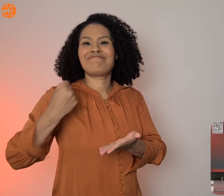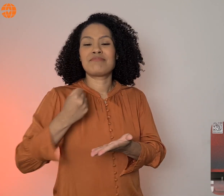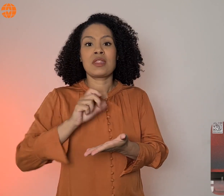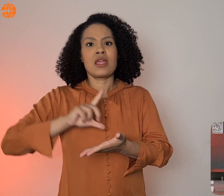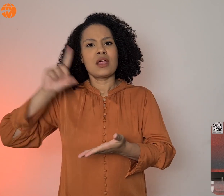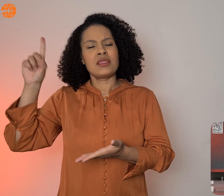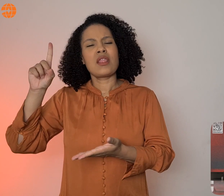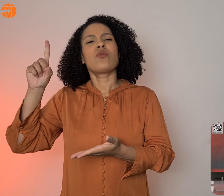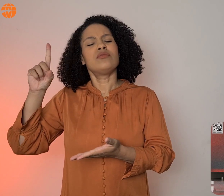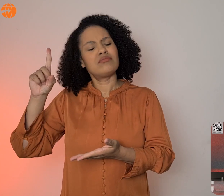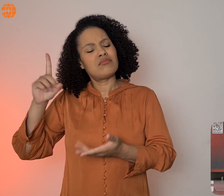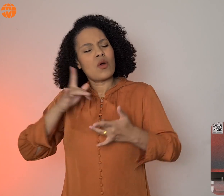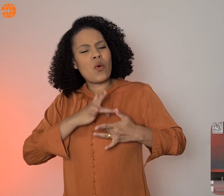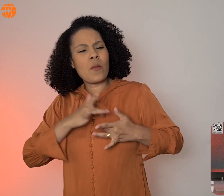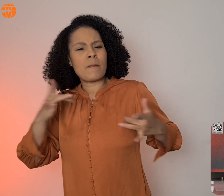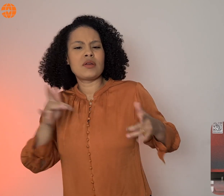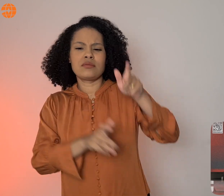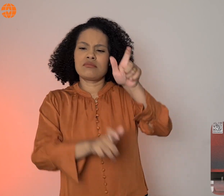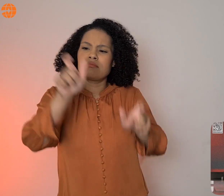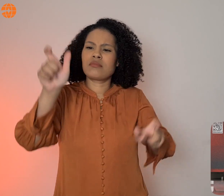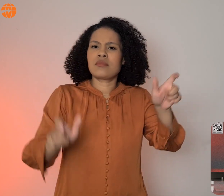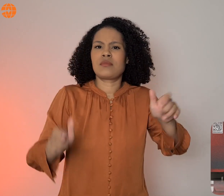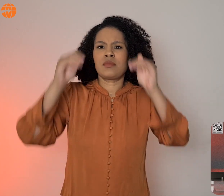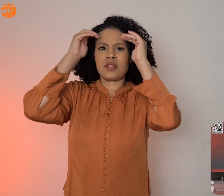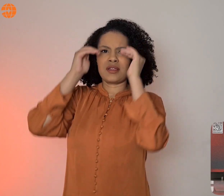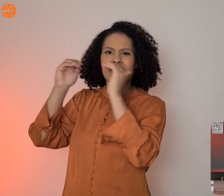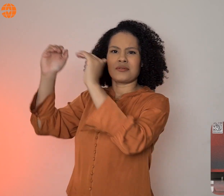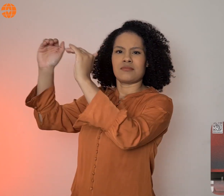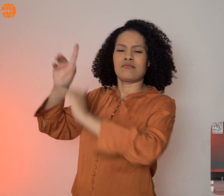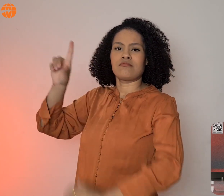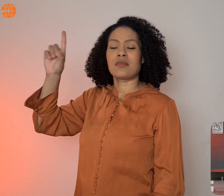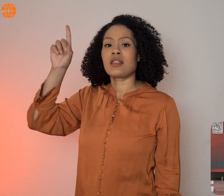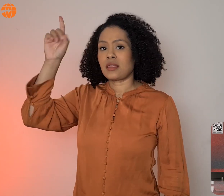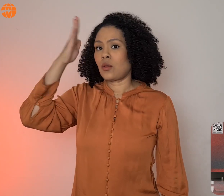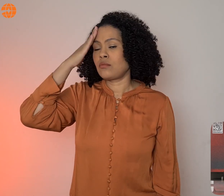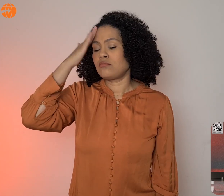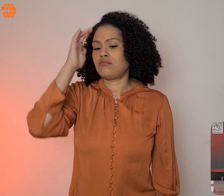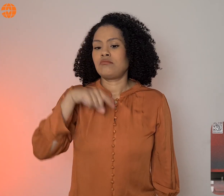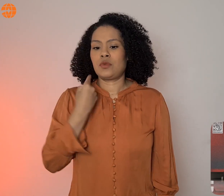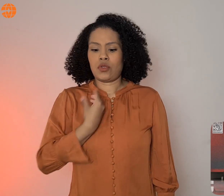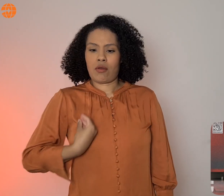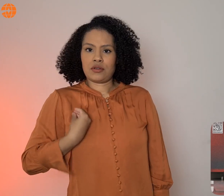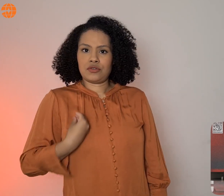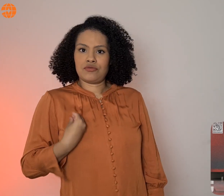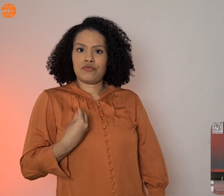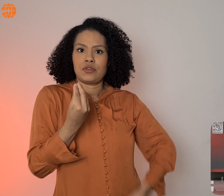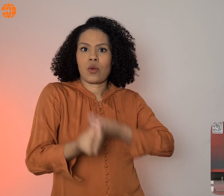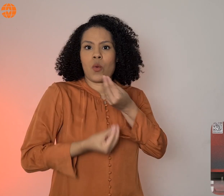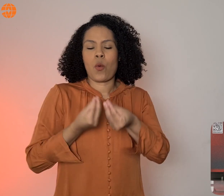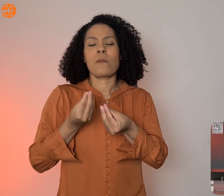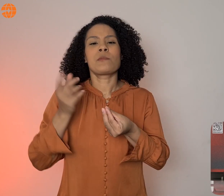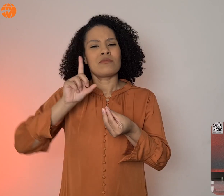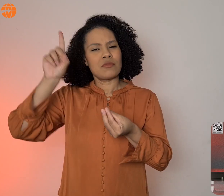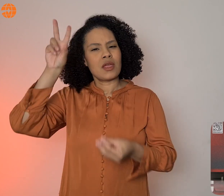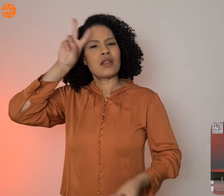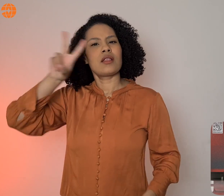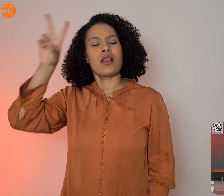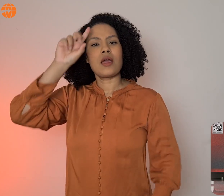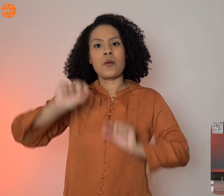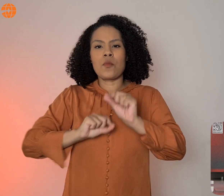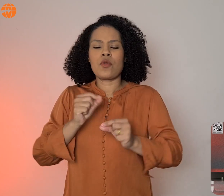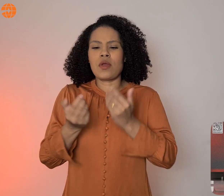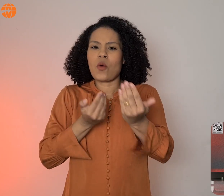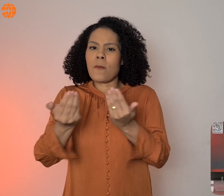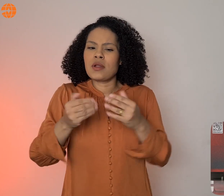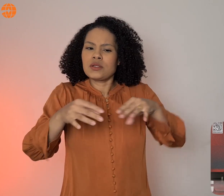assim o Senhor tem compaixão dos que o temem, pois Ele sabe do que somos formados. Lembra-se de que somos pó.